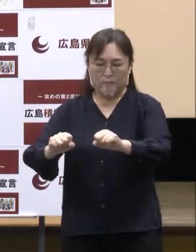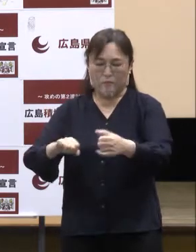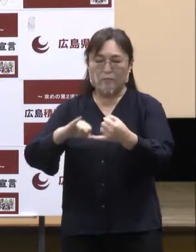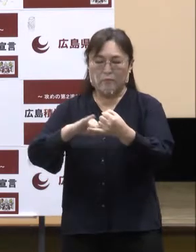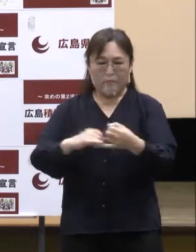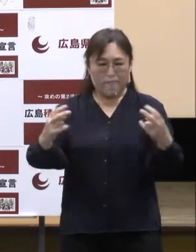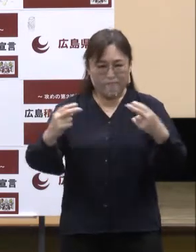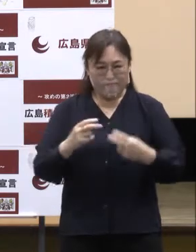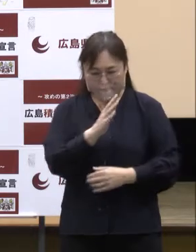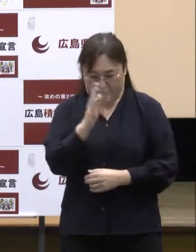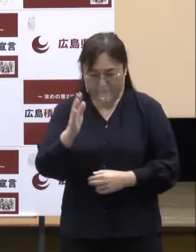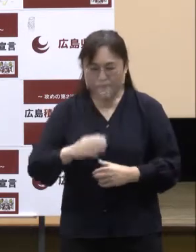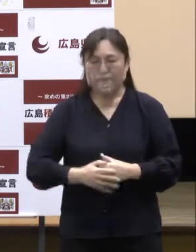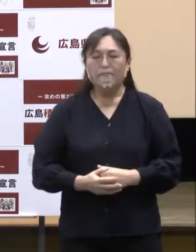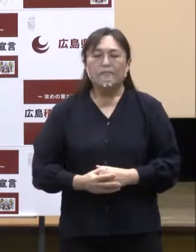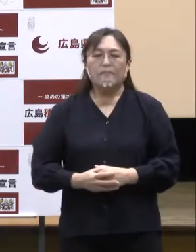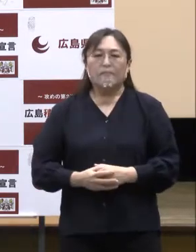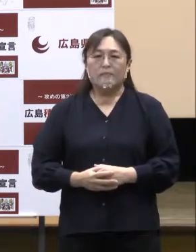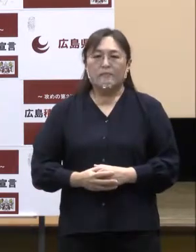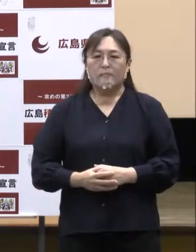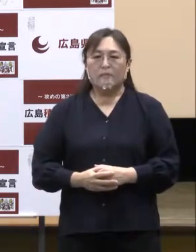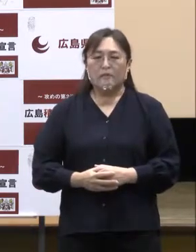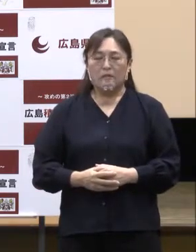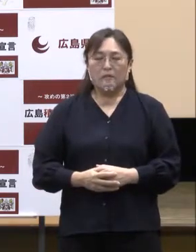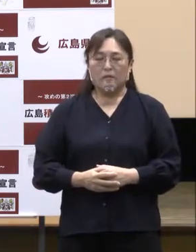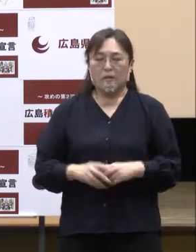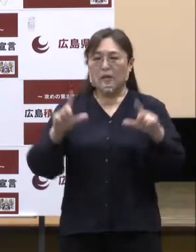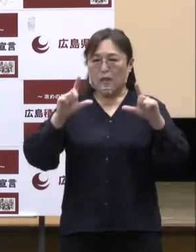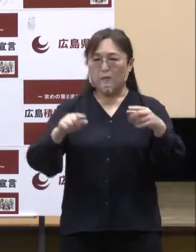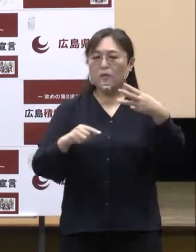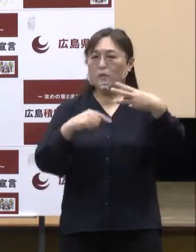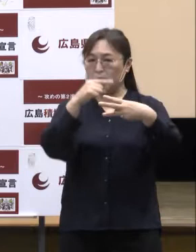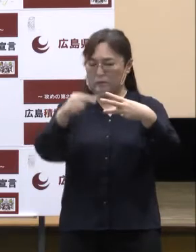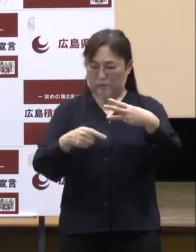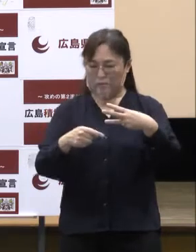っております。私からは以上でございます。